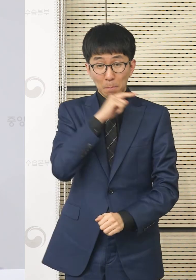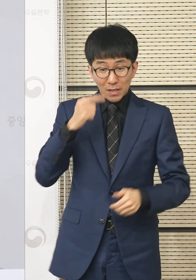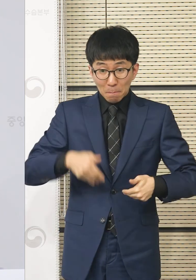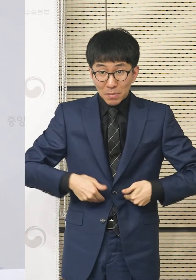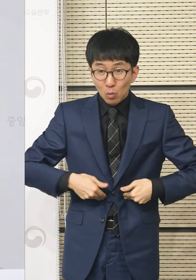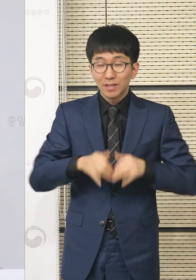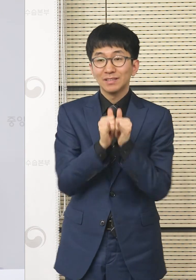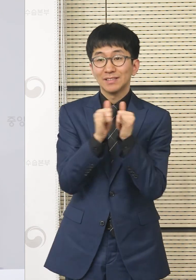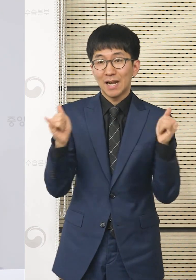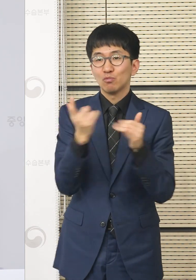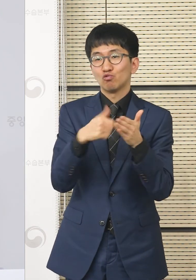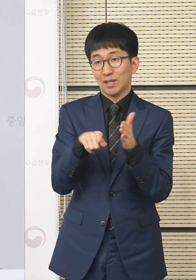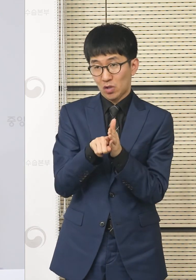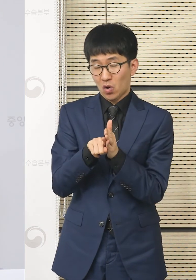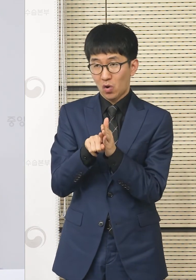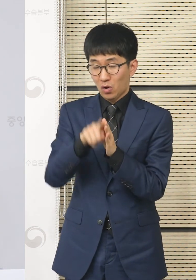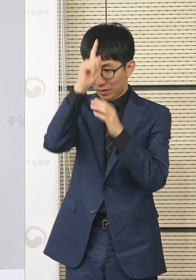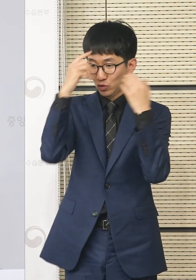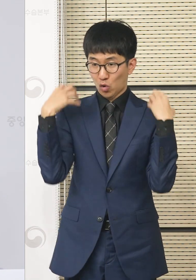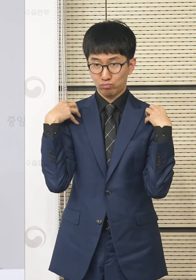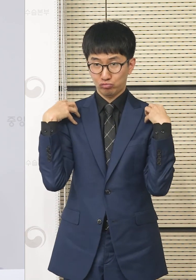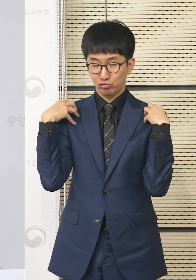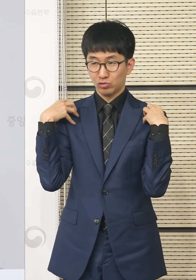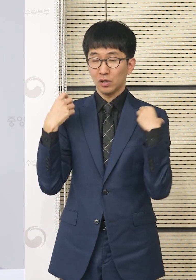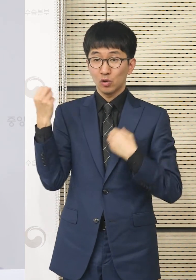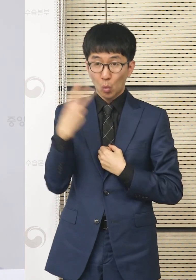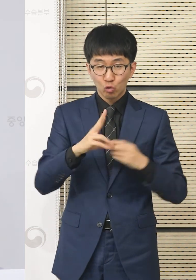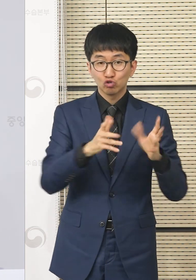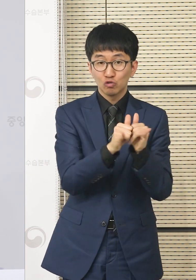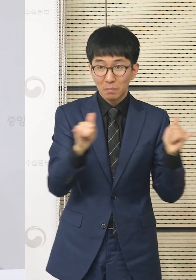생명을 위하여 공공기관과 단체 그리고